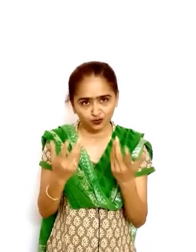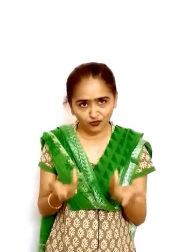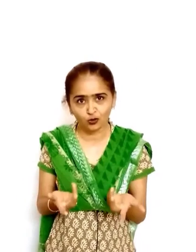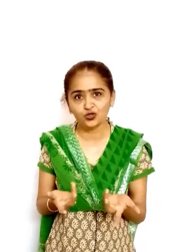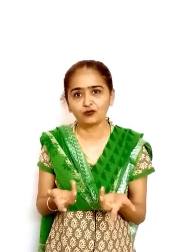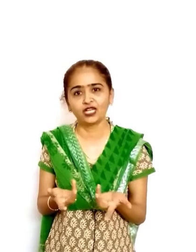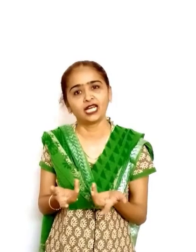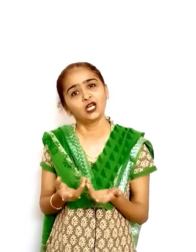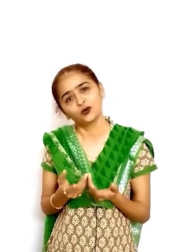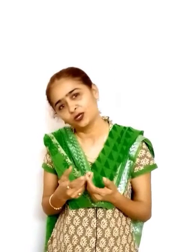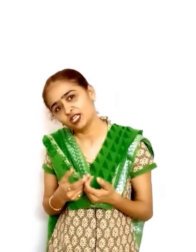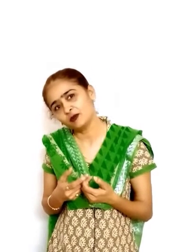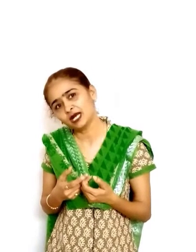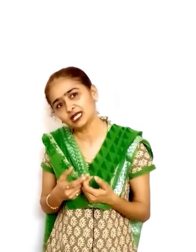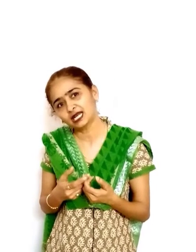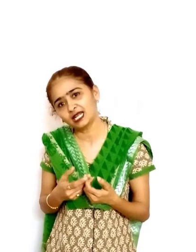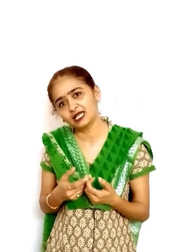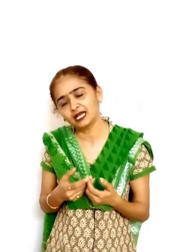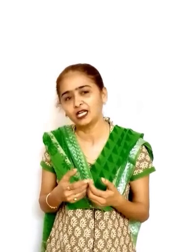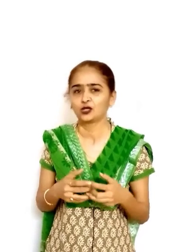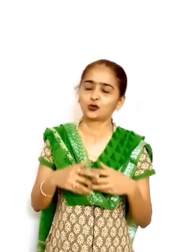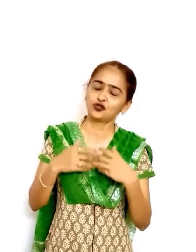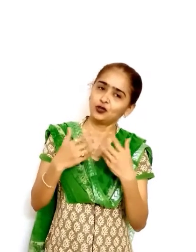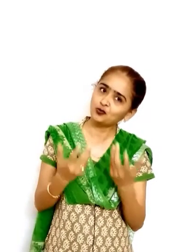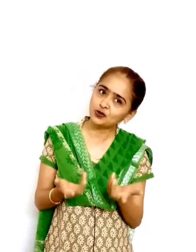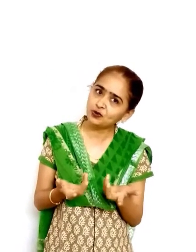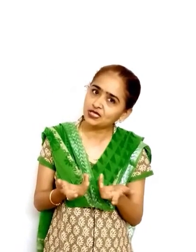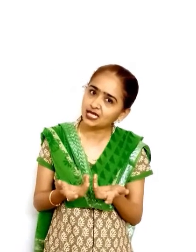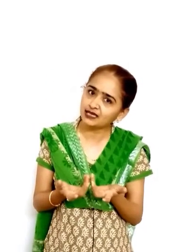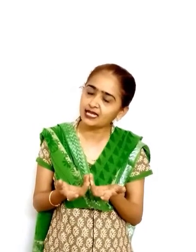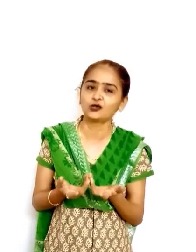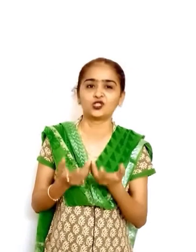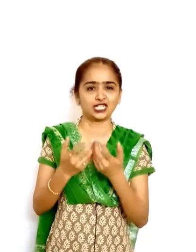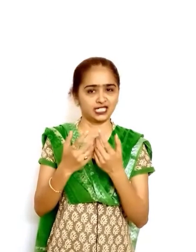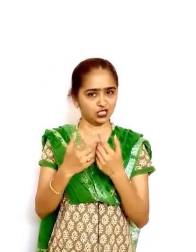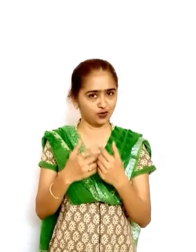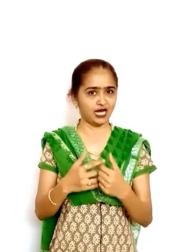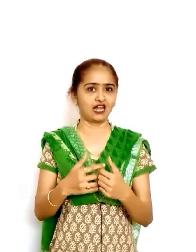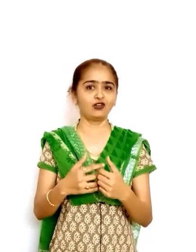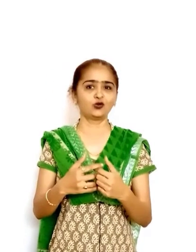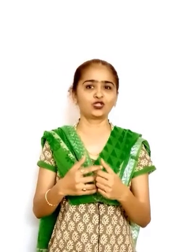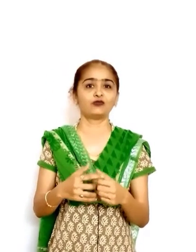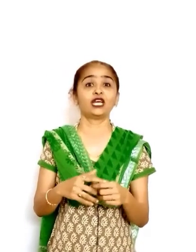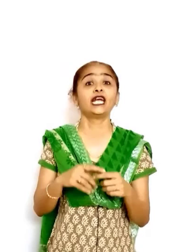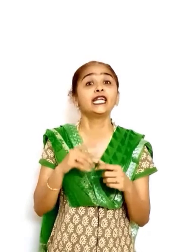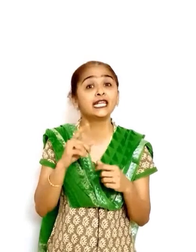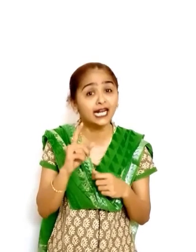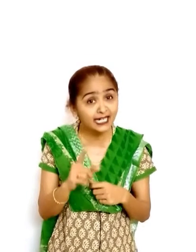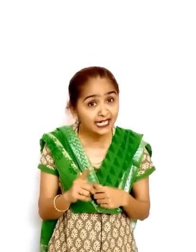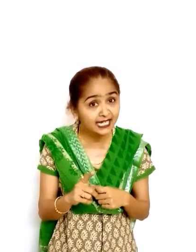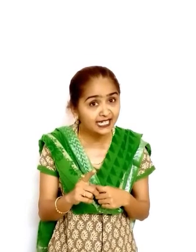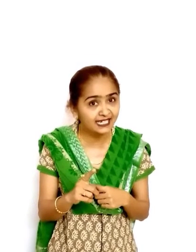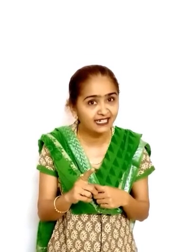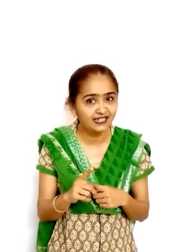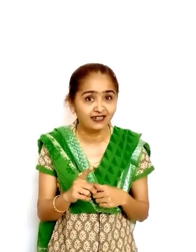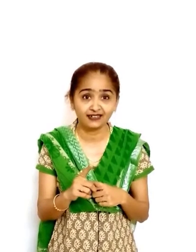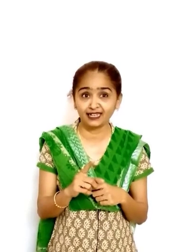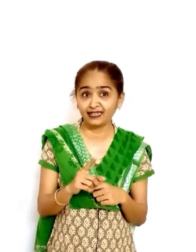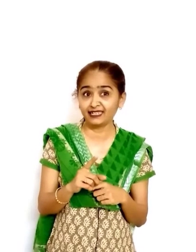इसमें विलोम शब्द हैं उनकी भी बात कर लेते हैं। तो कुछ विलोम शब्द भी जानते हैं। तो जैसे इसमें पहला विलोम शब्द है ठंडी। ठंडी,